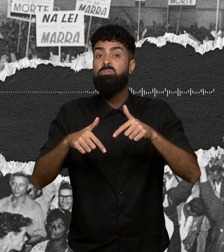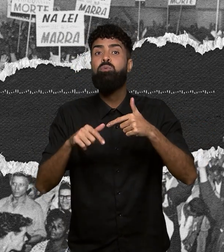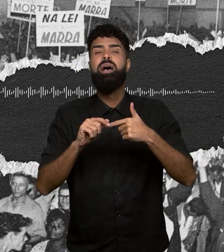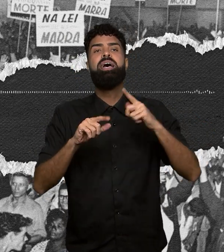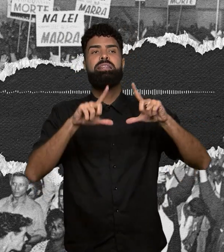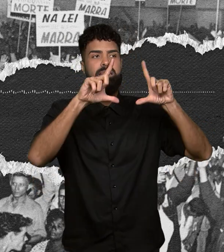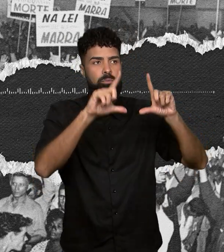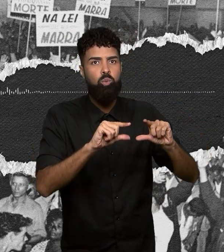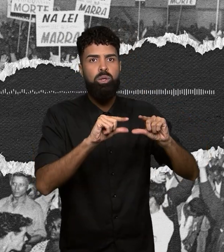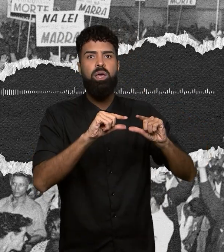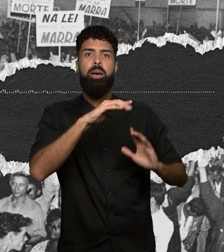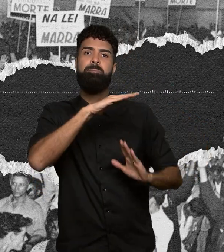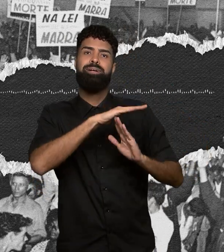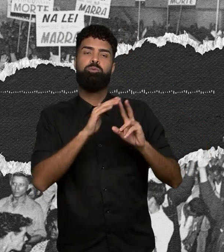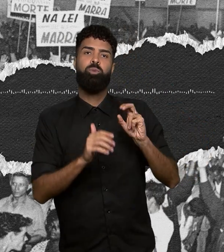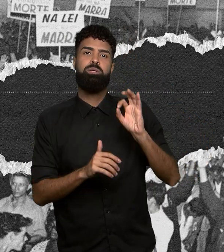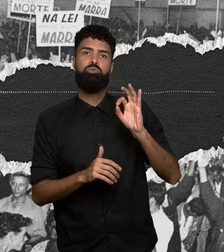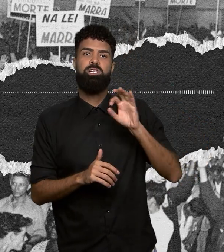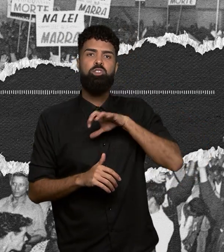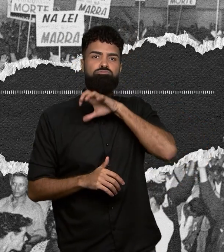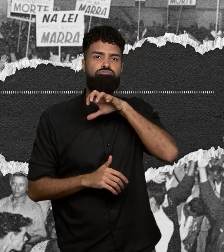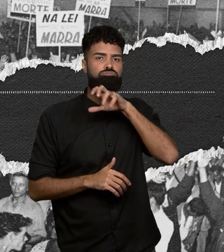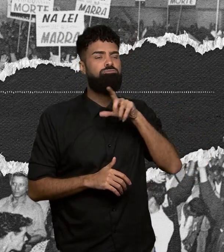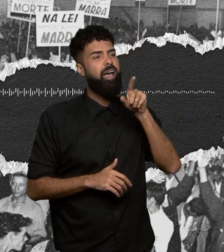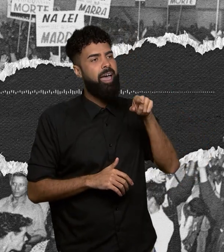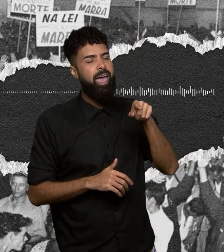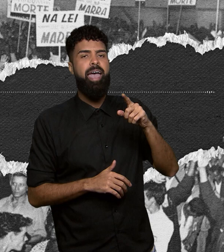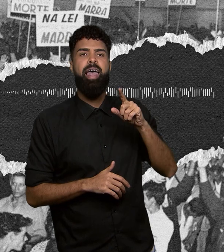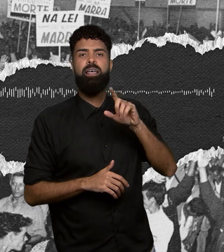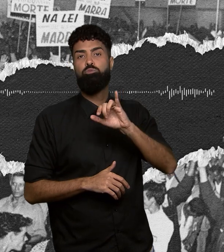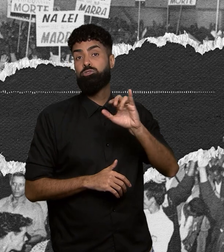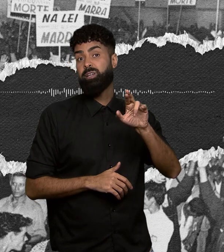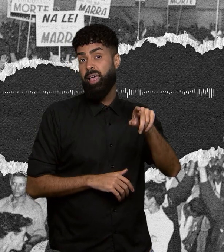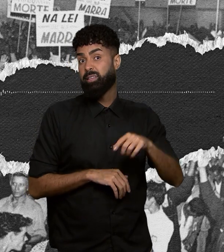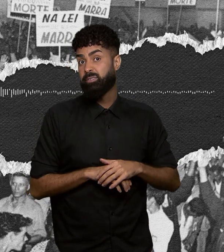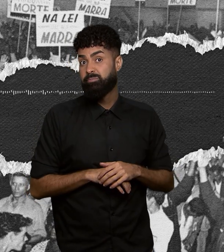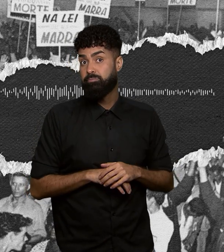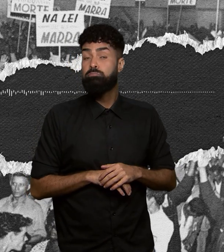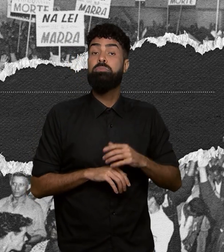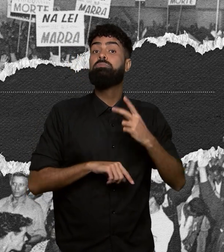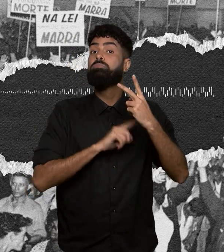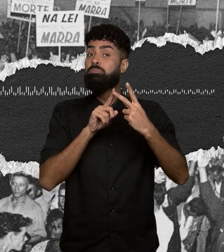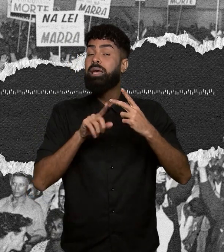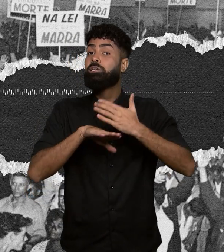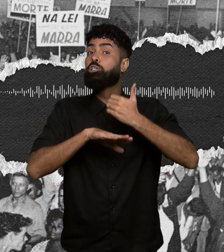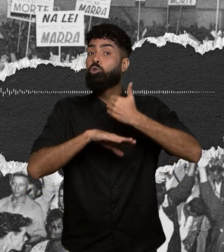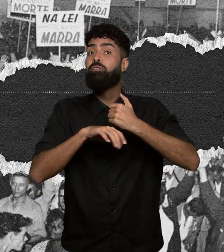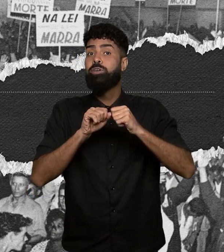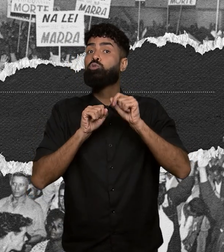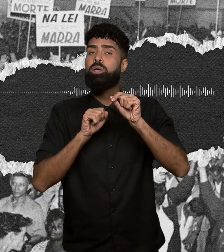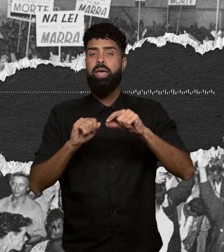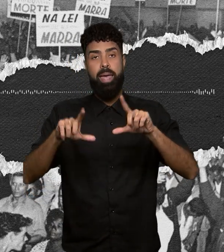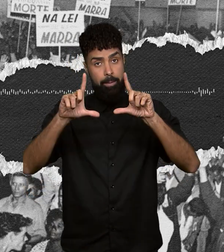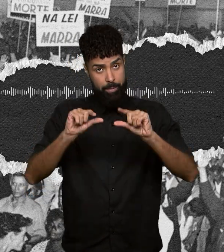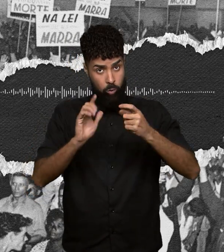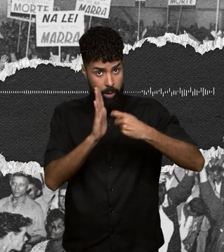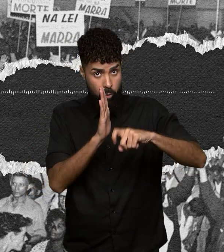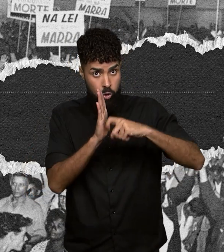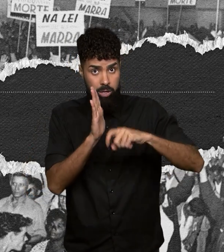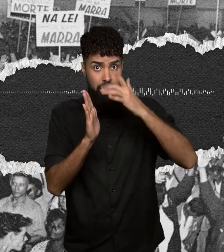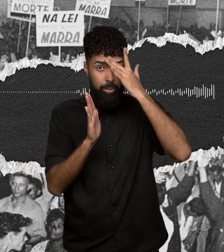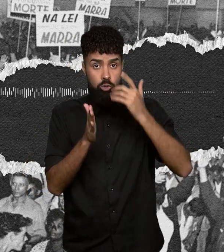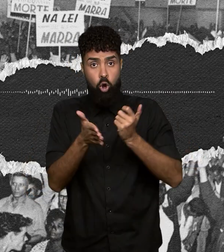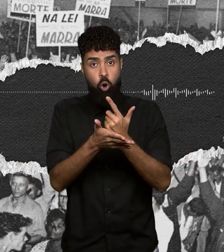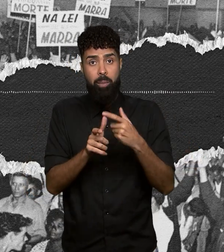leão para no máximo 50% do rendimento e sabe outra coisa que a ditadura promoveu menos imposto para quem comprava